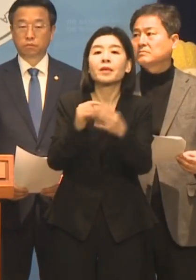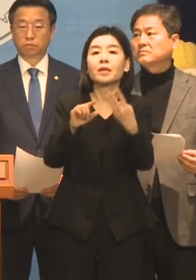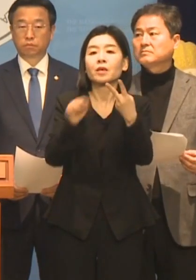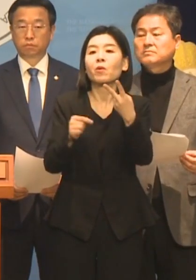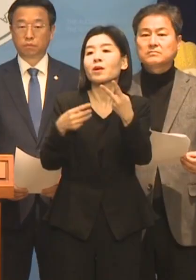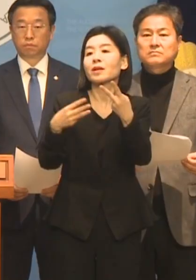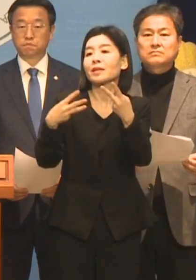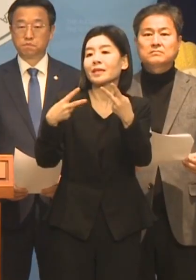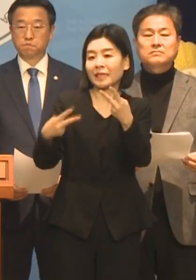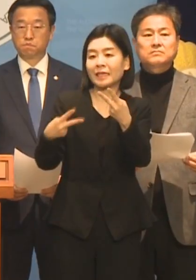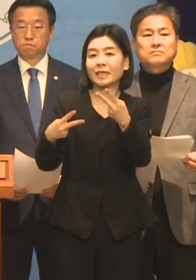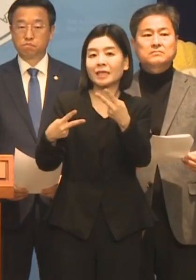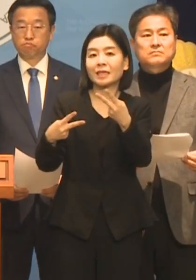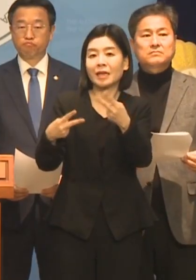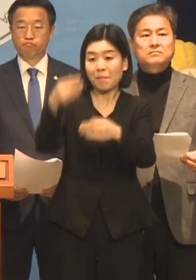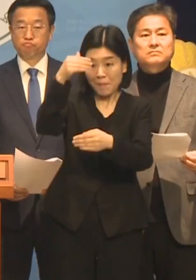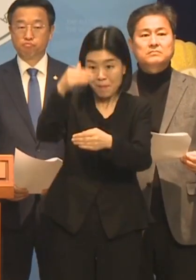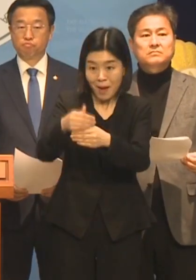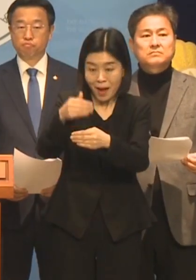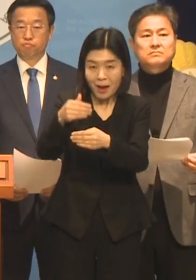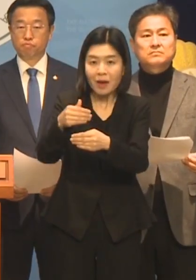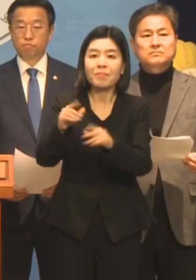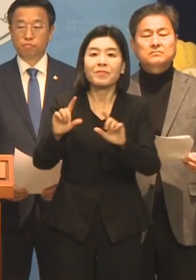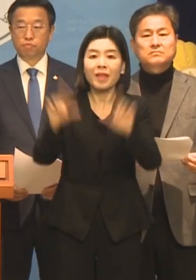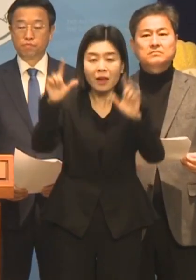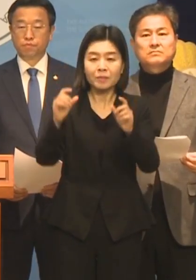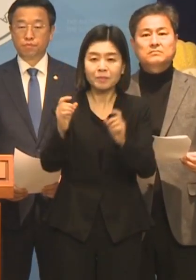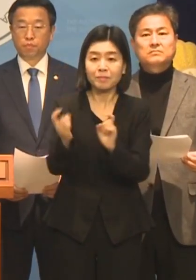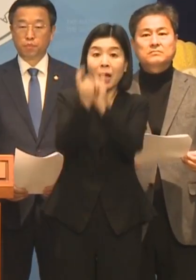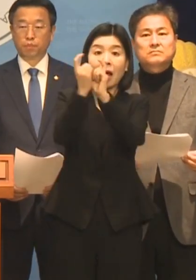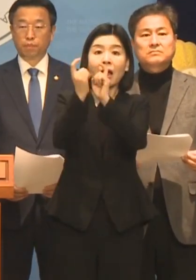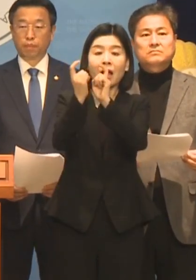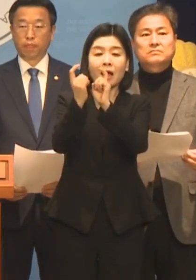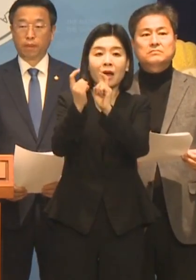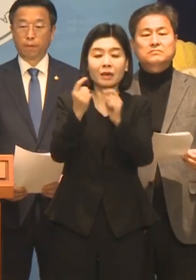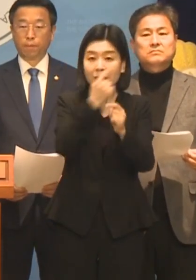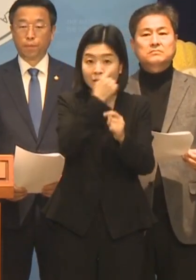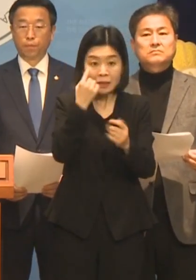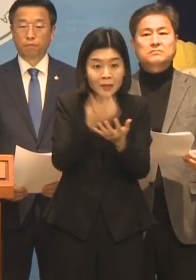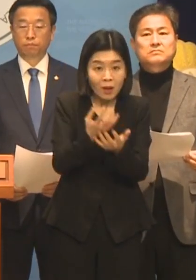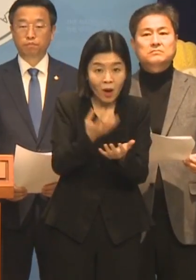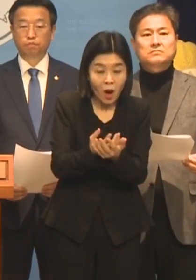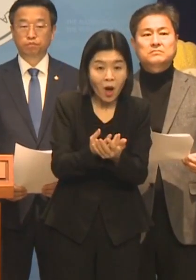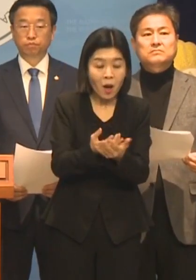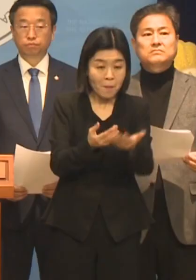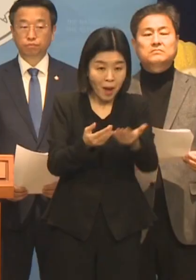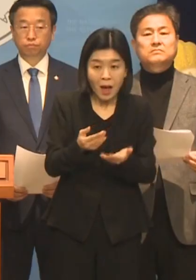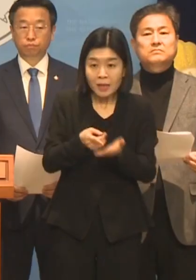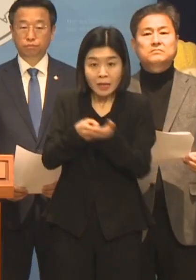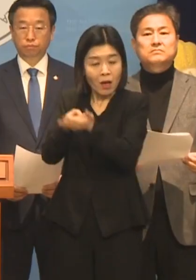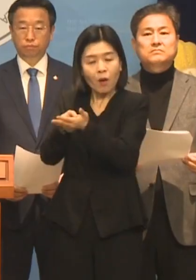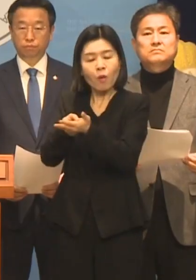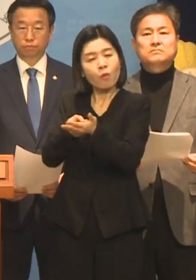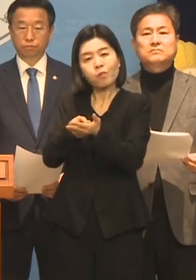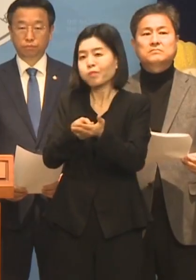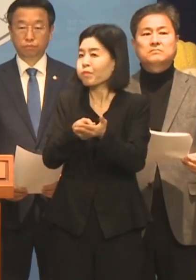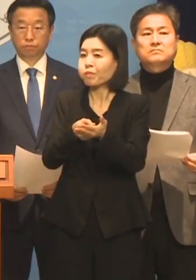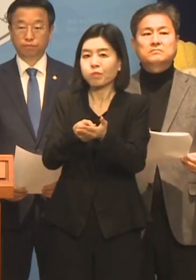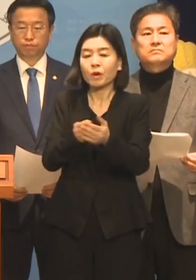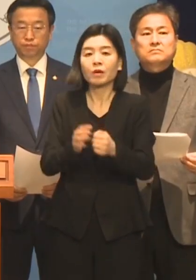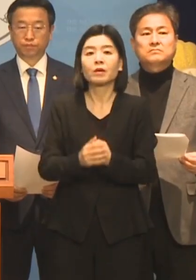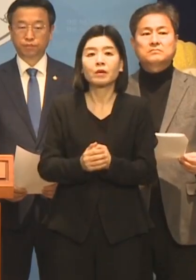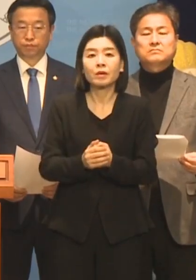마감일에 월요일인데 당일에 증명서를 발급하는 것은 참으로 배짱이 남다른 것 같습니다. 채용